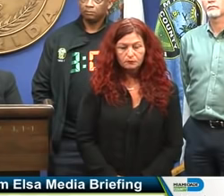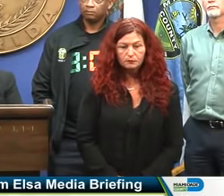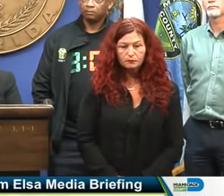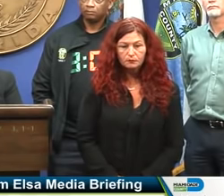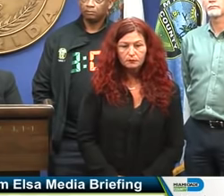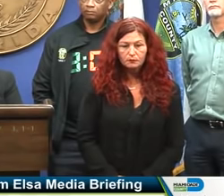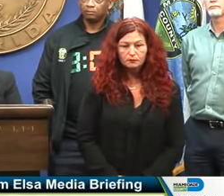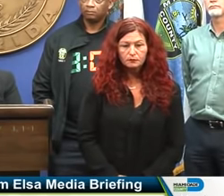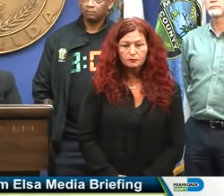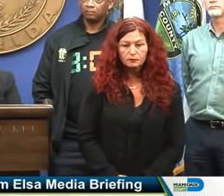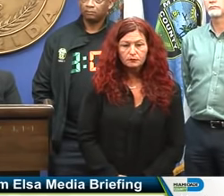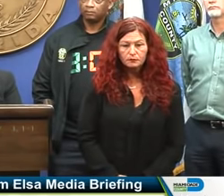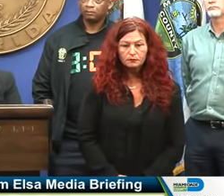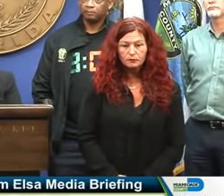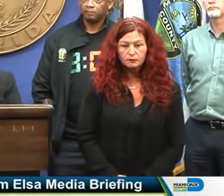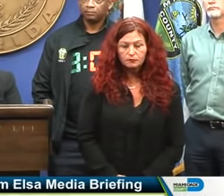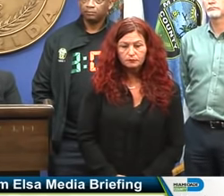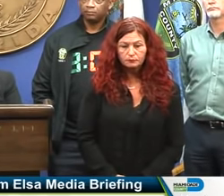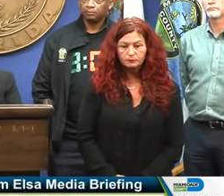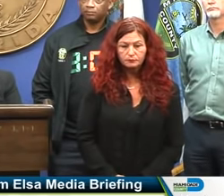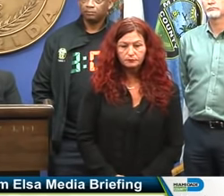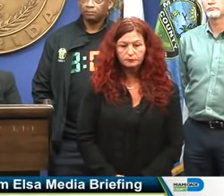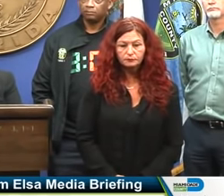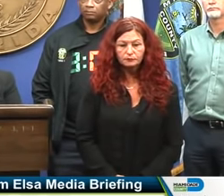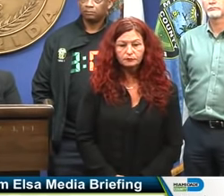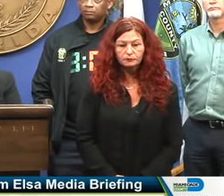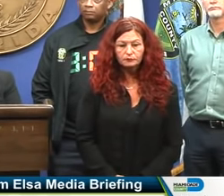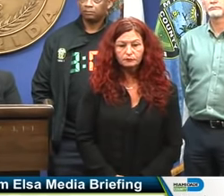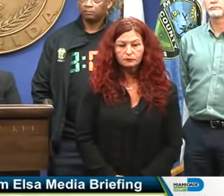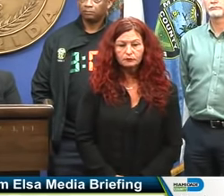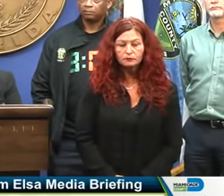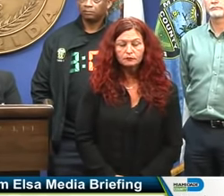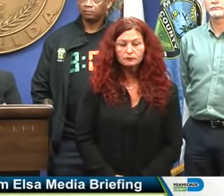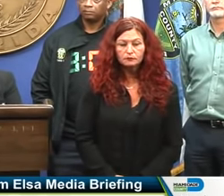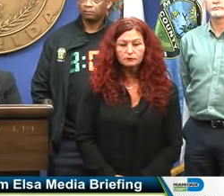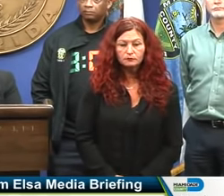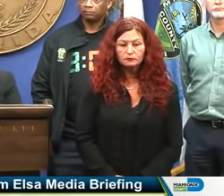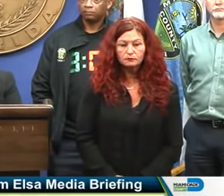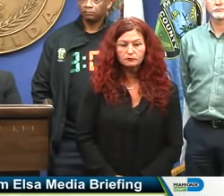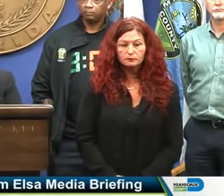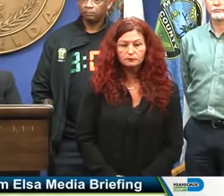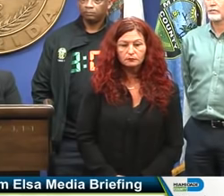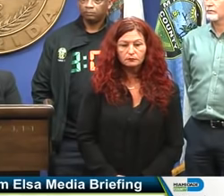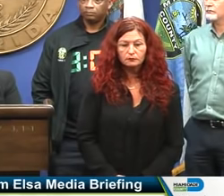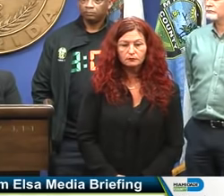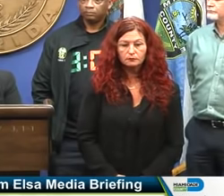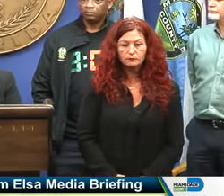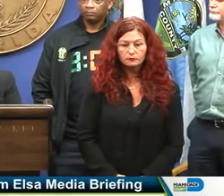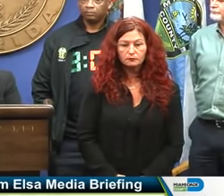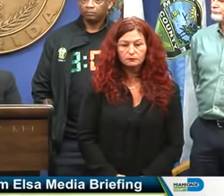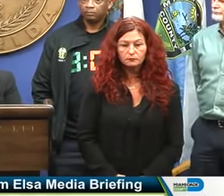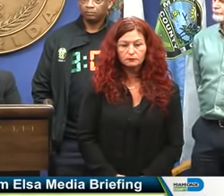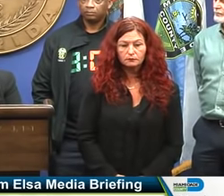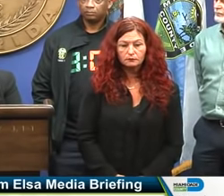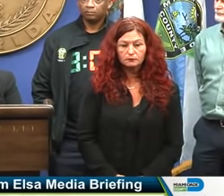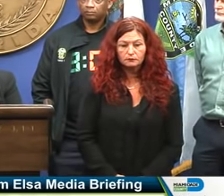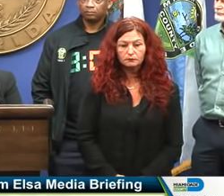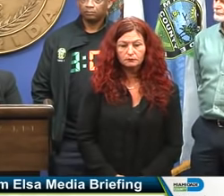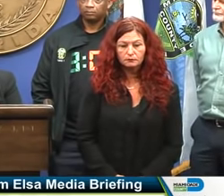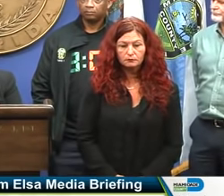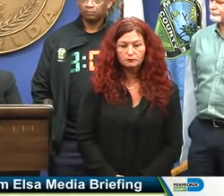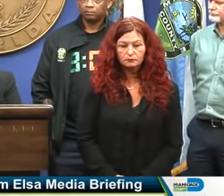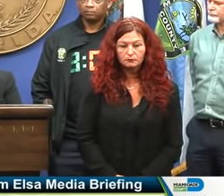haciendo un trabajo increíble al inscribir a las familias para recibir asistencia individual, y muchos ya